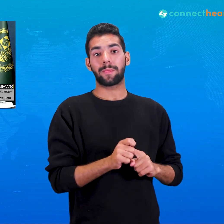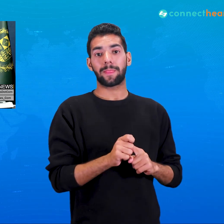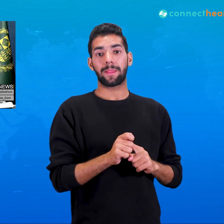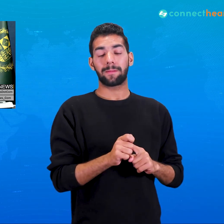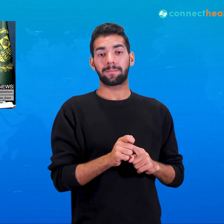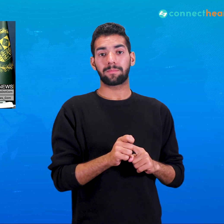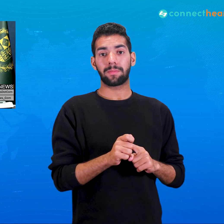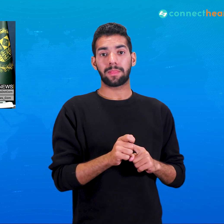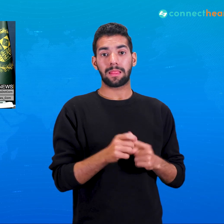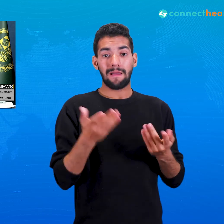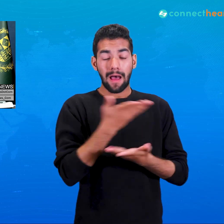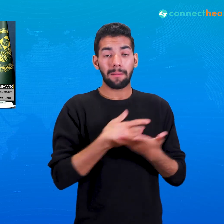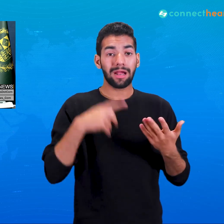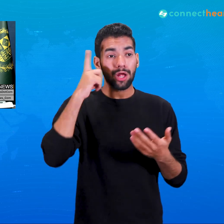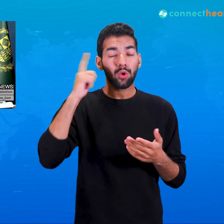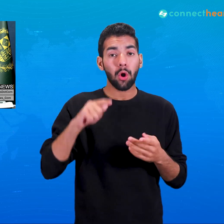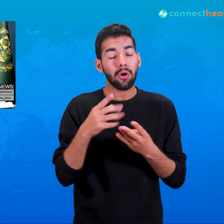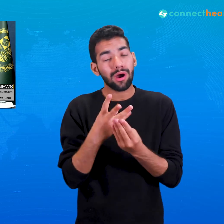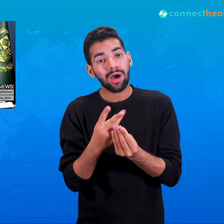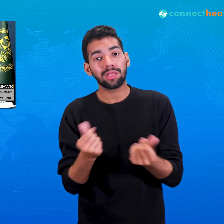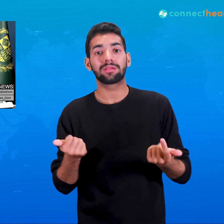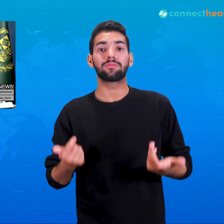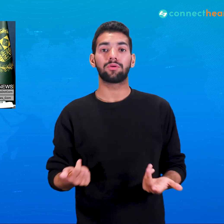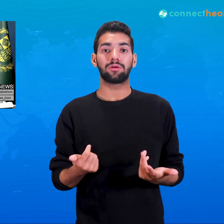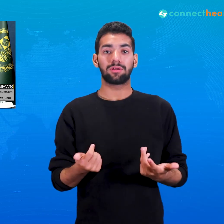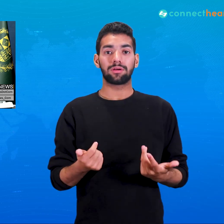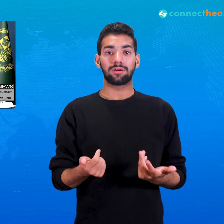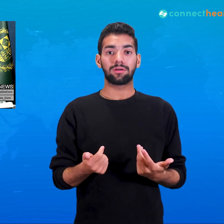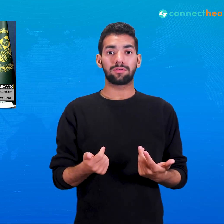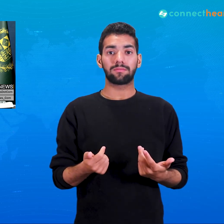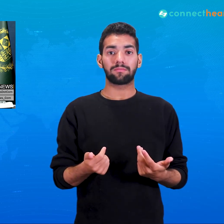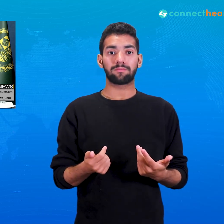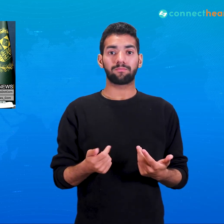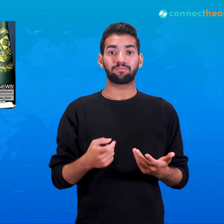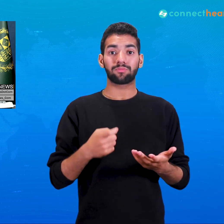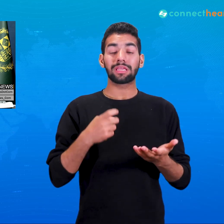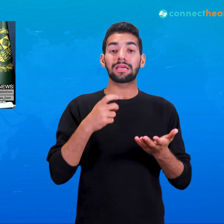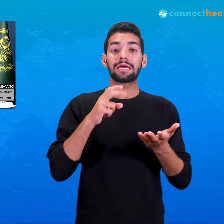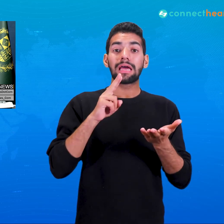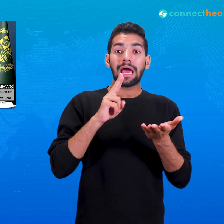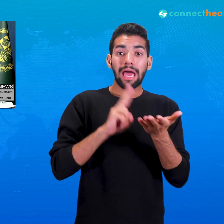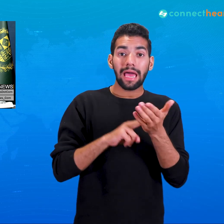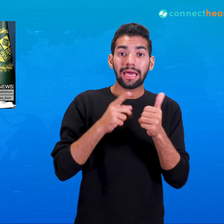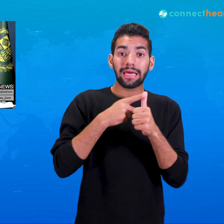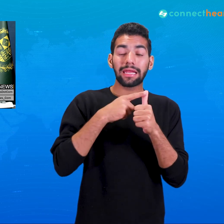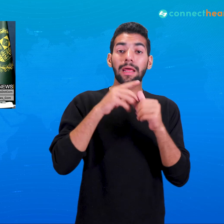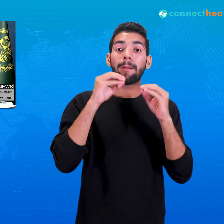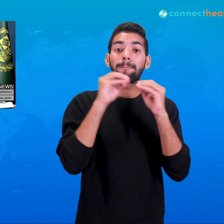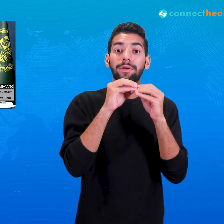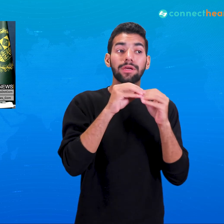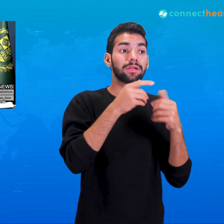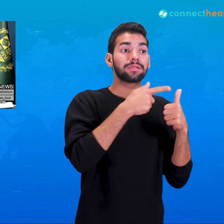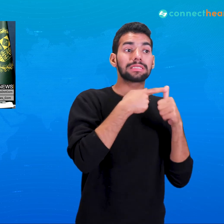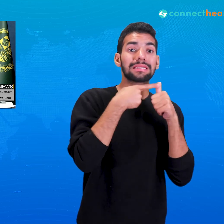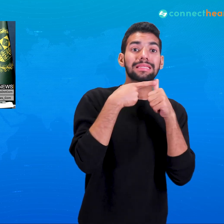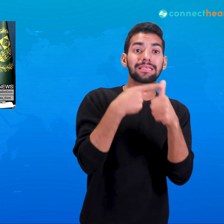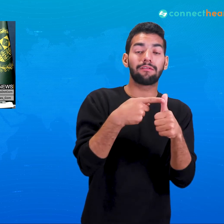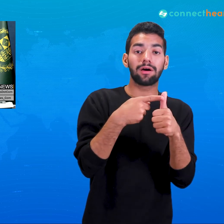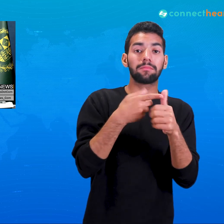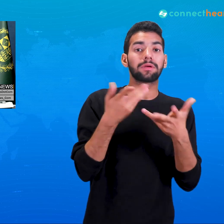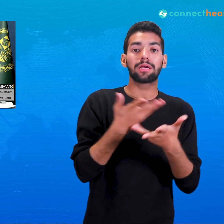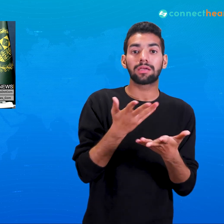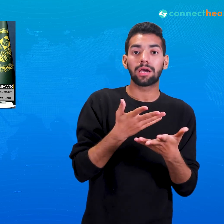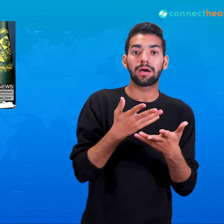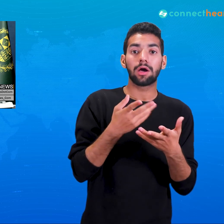مسئلہ حل کریں. ہماری ڈیموکریسی ختم ہو رہی ہے کہ ایک آدمی نے جواب دینا ہے. نیب میں اس نے 8 ارب روپے کا جواب دینا ہے,